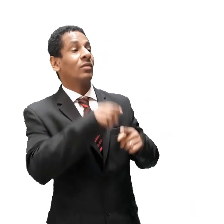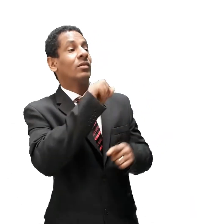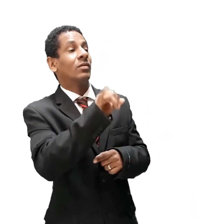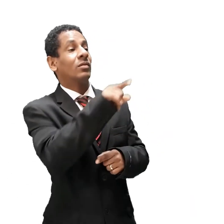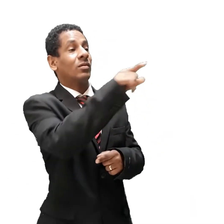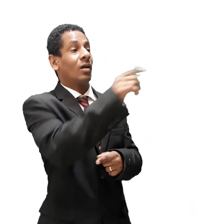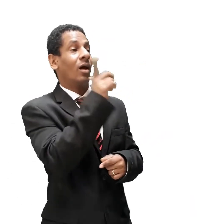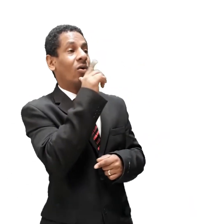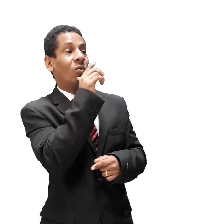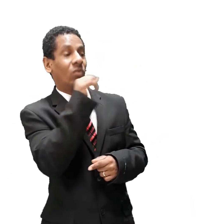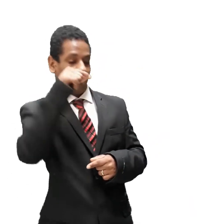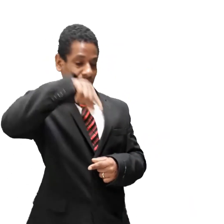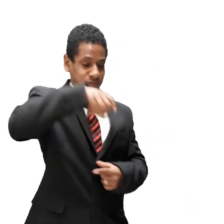o Senhor Jesus,